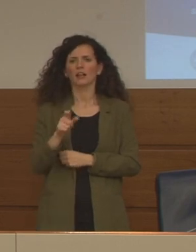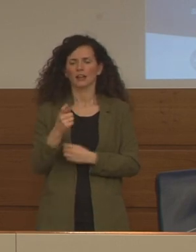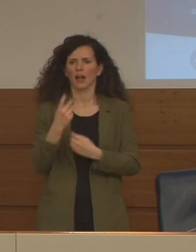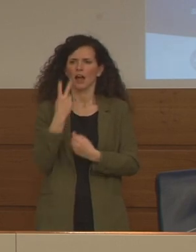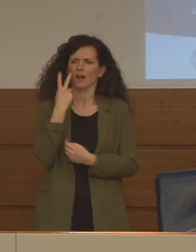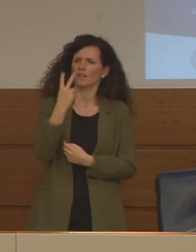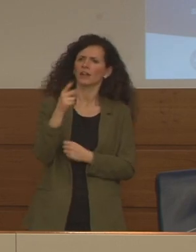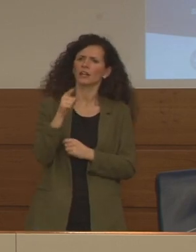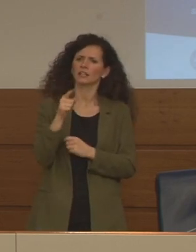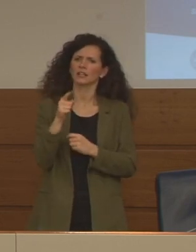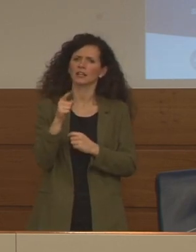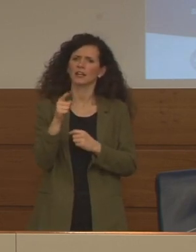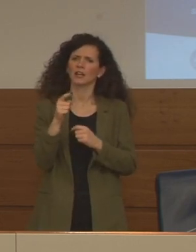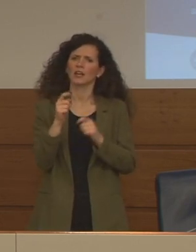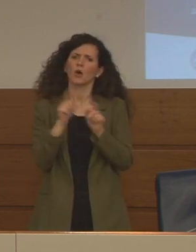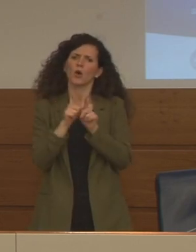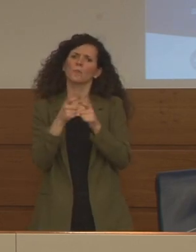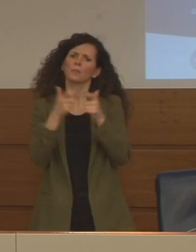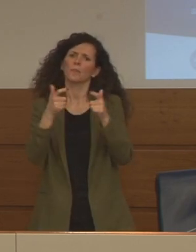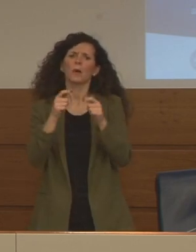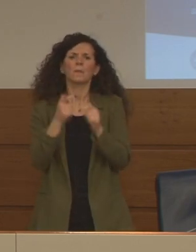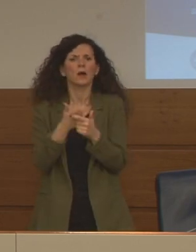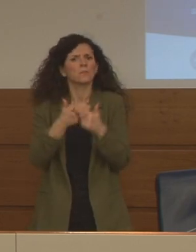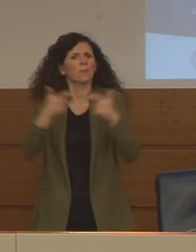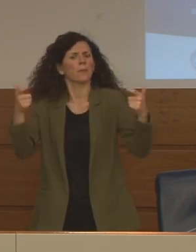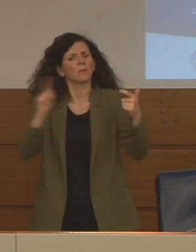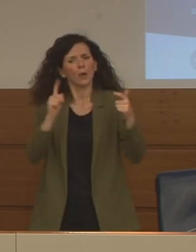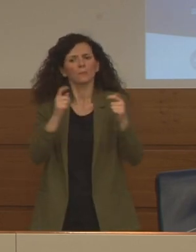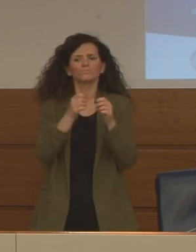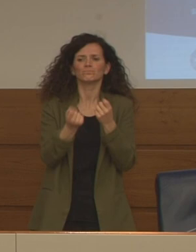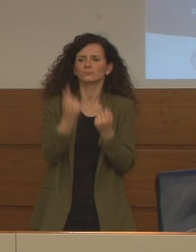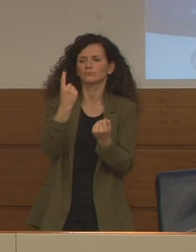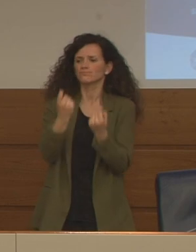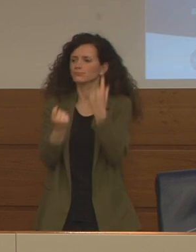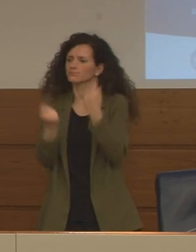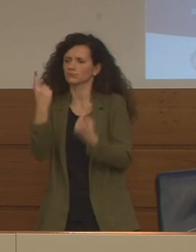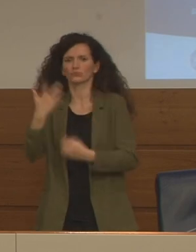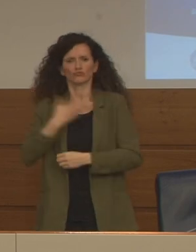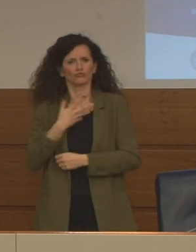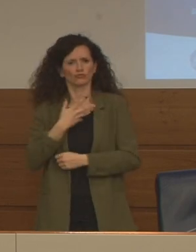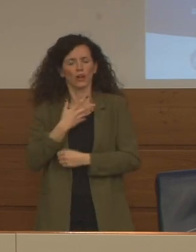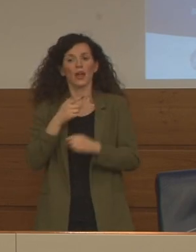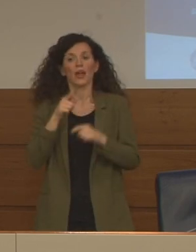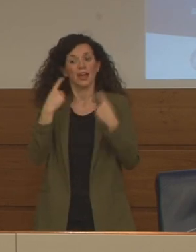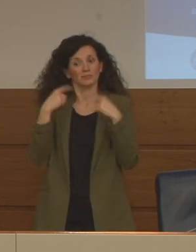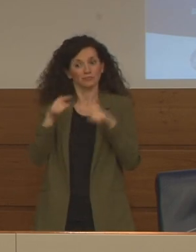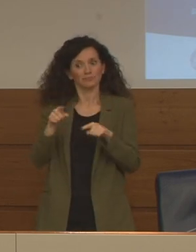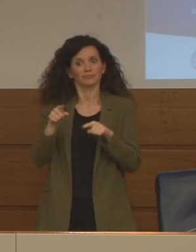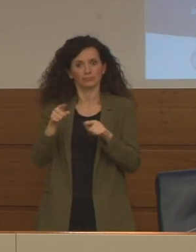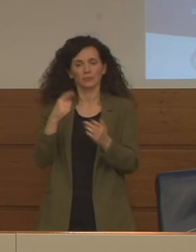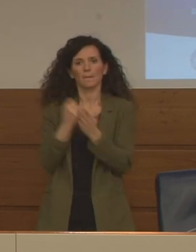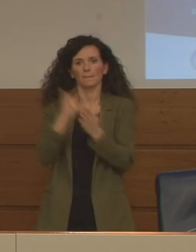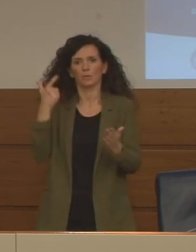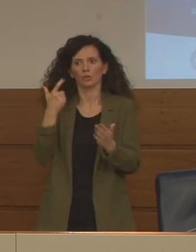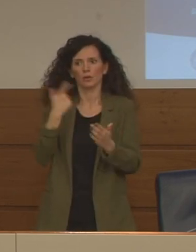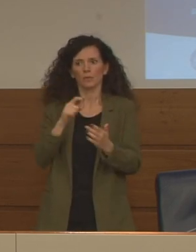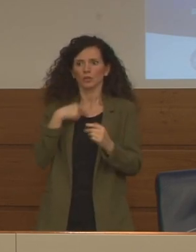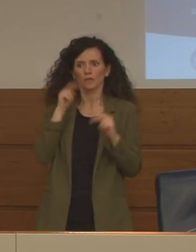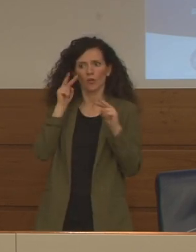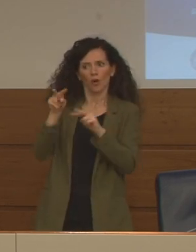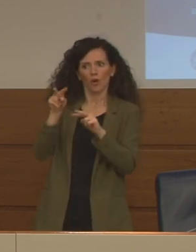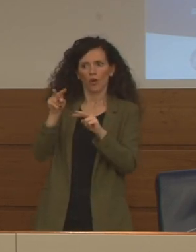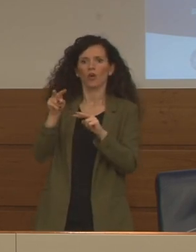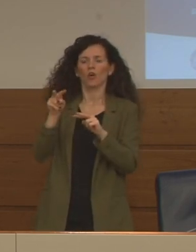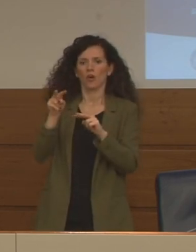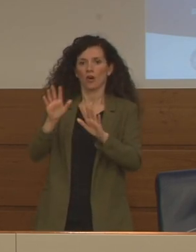è così veloce è però questo un elemento importante da prendere in considerazione perché non deve illuderci